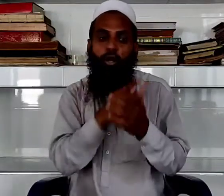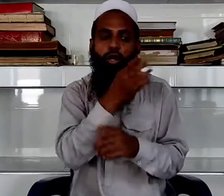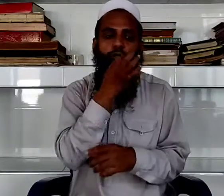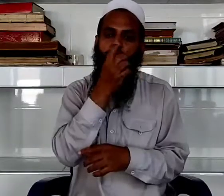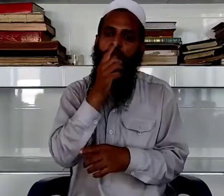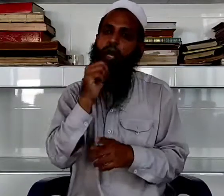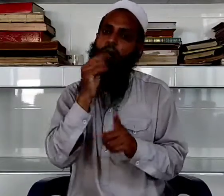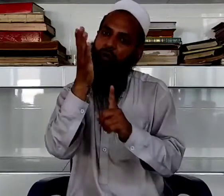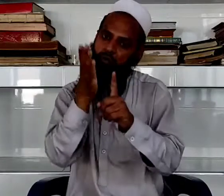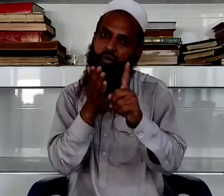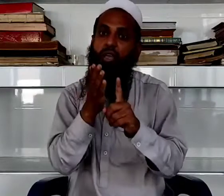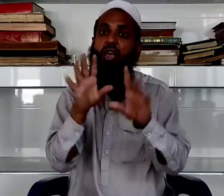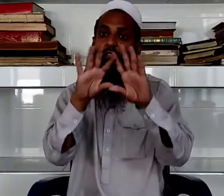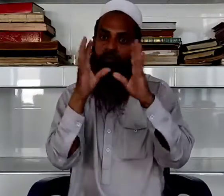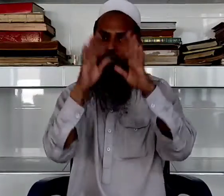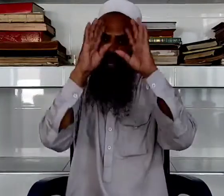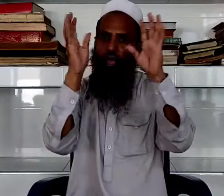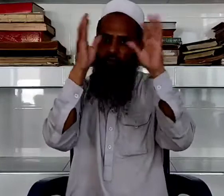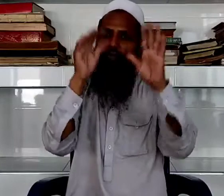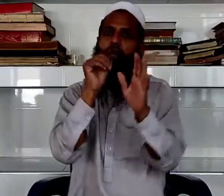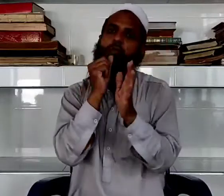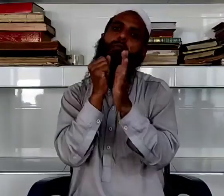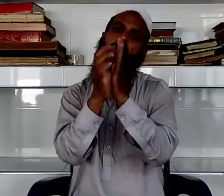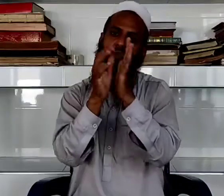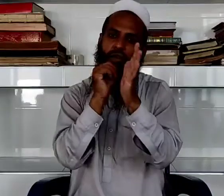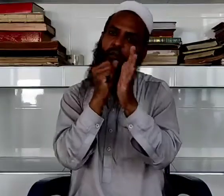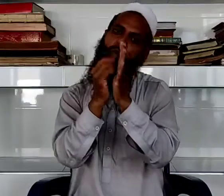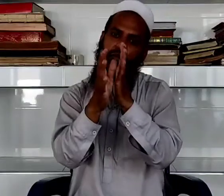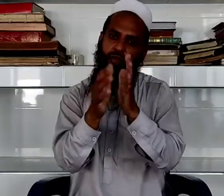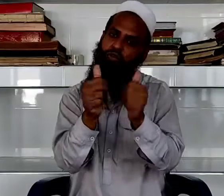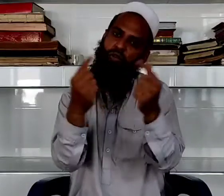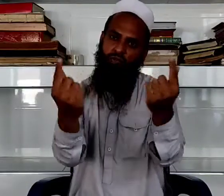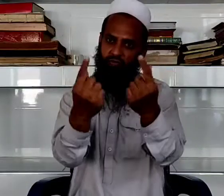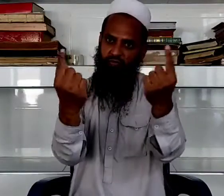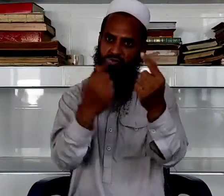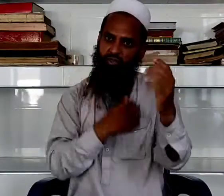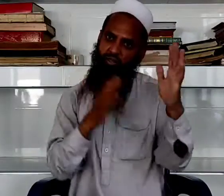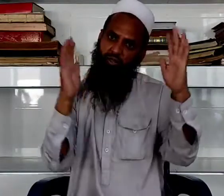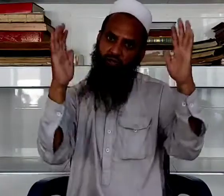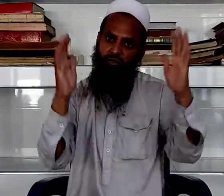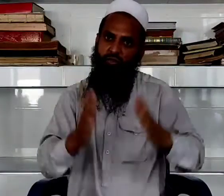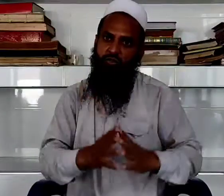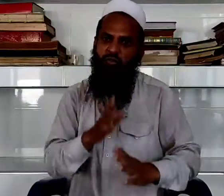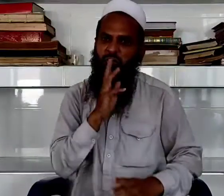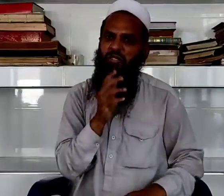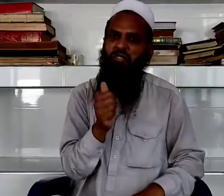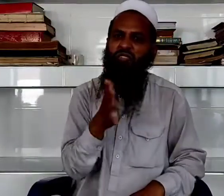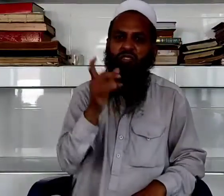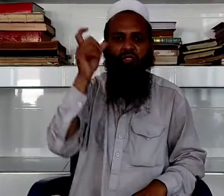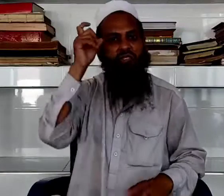ਅਨਹੁ ਇਕਤਸਾਰ ਨਾਲ ਅਰਜ਼ ਕਰਦਾ ਜਾਵਾਂ, ਅੱਲਾਹ ਪਾਕ ਦੇ ਫਜ਼ਲ ਕਰਮ ਨਾਲ ਸ਼ੇਰੇ ਖੁਦਾ ਅਲੀ ਬਿਨ ਮੁਰਤਜ਼ਾ ਰਜ਼ੀ ਅੱਲਾਹੁ ਤਾਲਾ ਅਨਹੁ